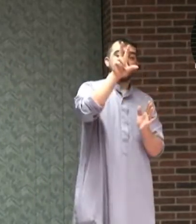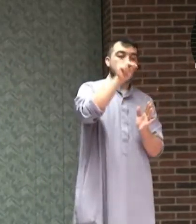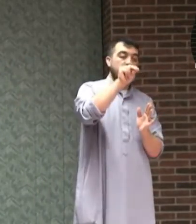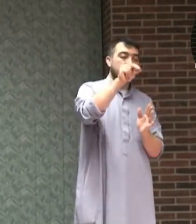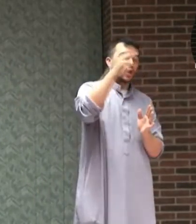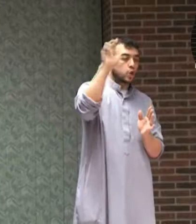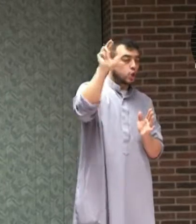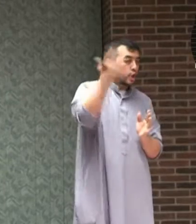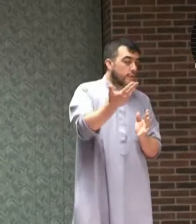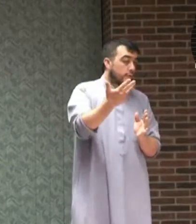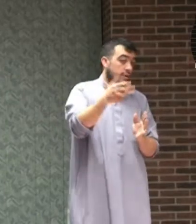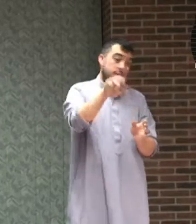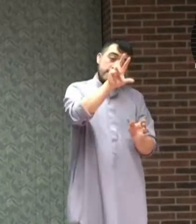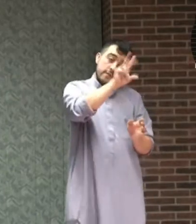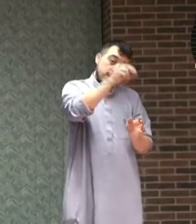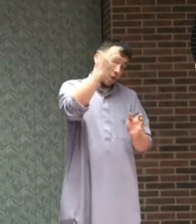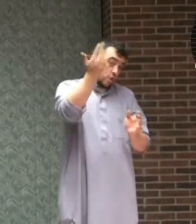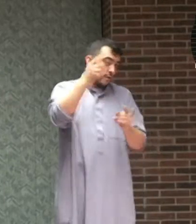Allah a'lam.